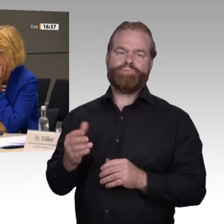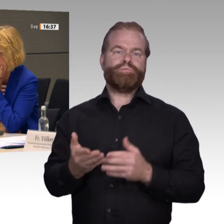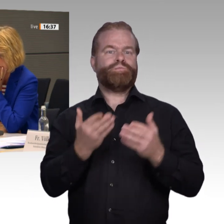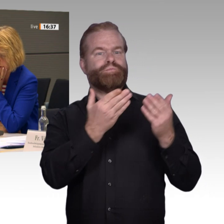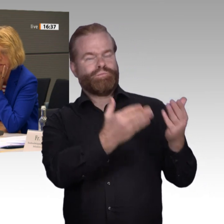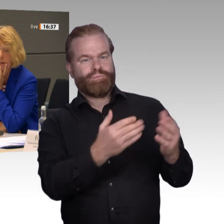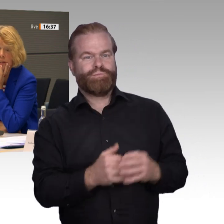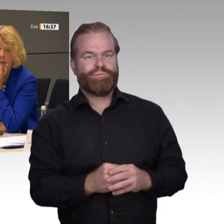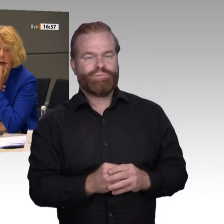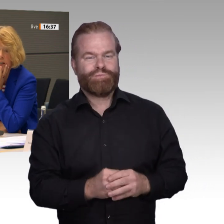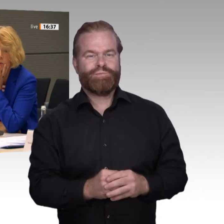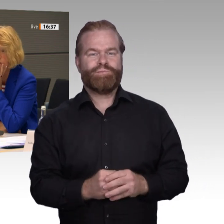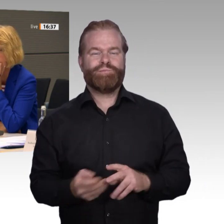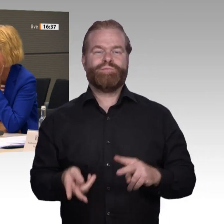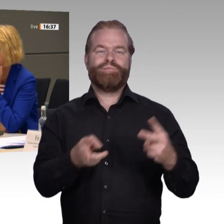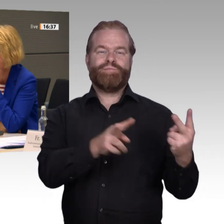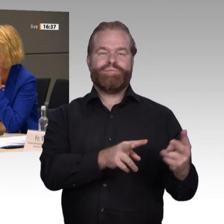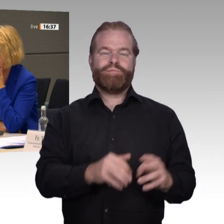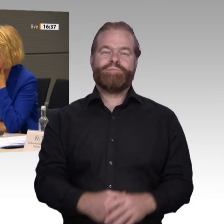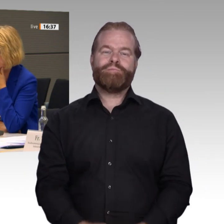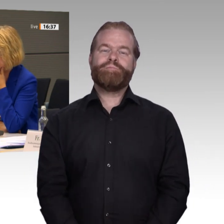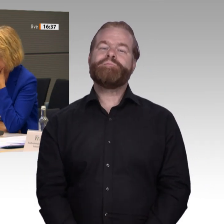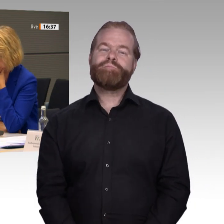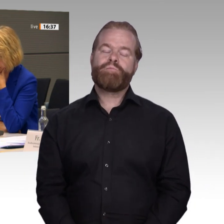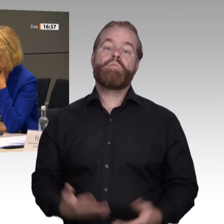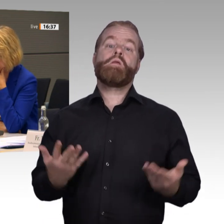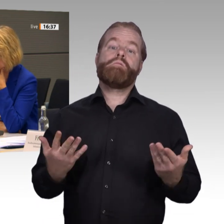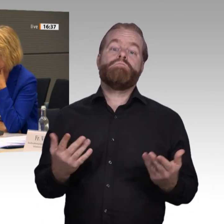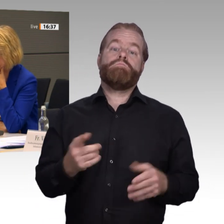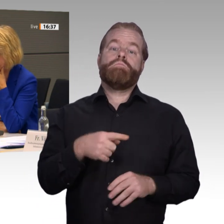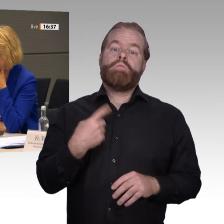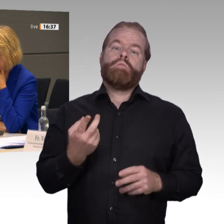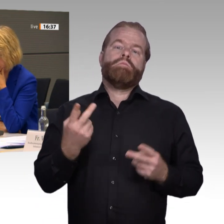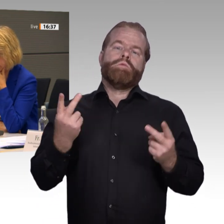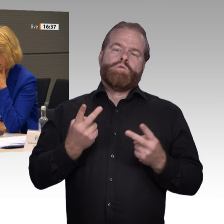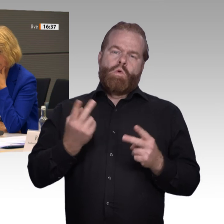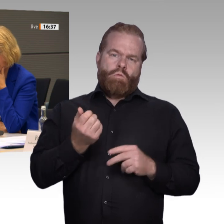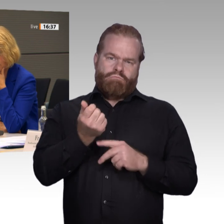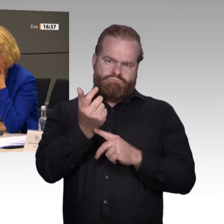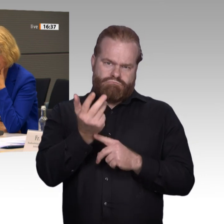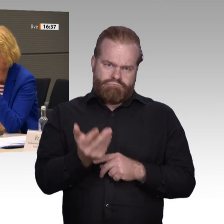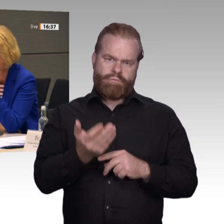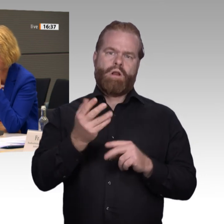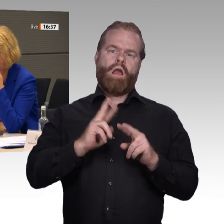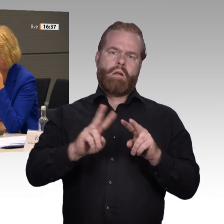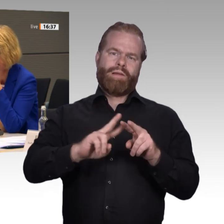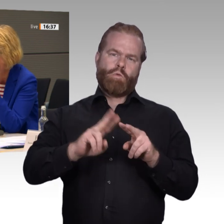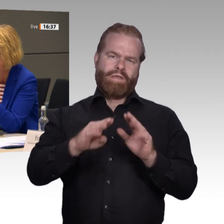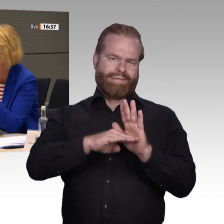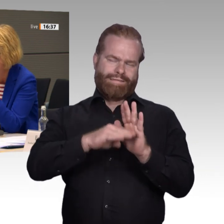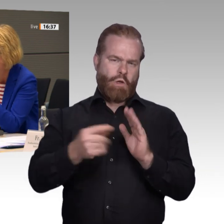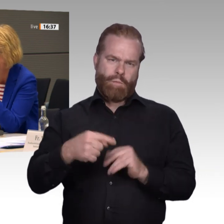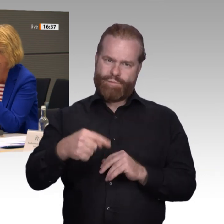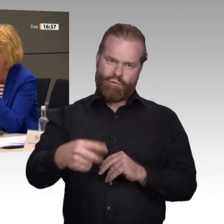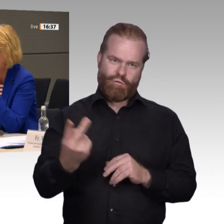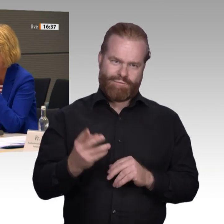Teilhabe verspricht, aber tatsächlich nicht einlöst. Das Beispiel habe ich ja mit dieser Regelbedarfsstufe 2 benannt. Das Problem ja ist zum Beispiel, dass bei den